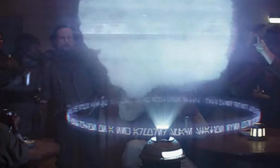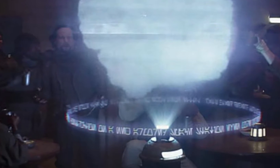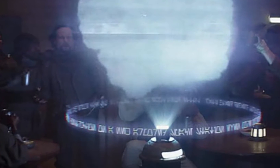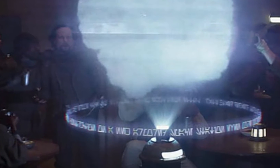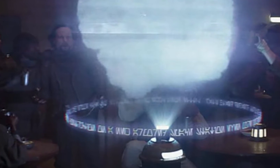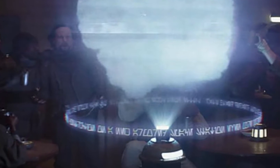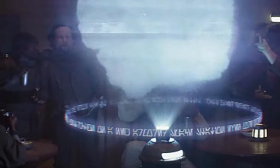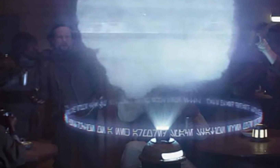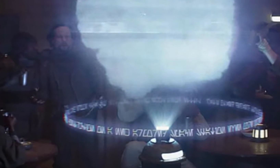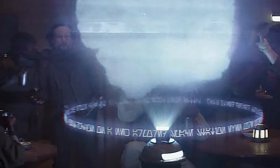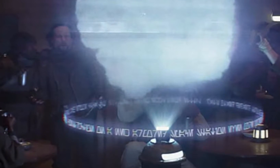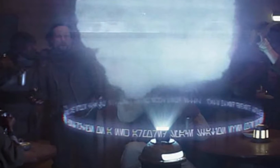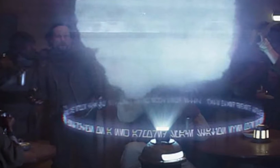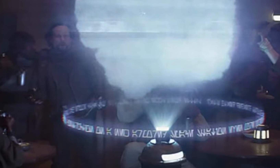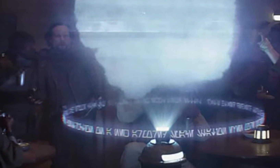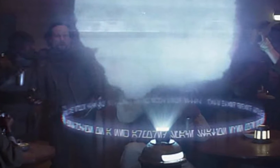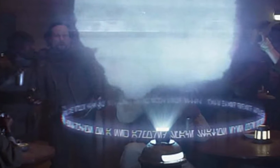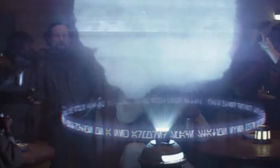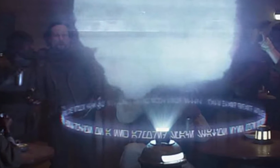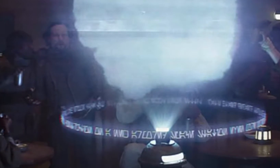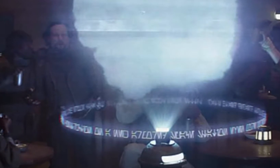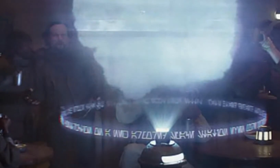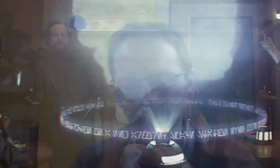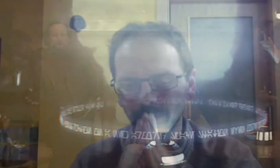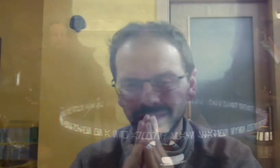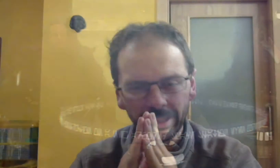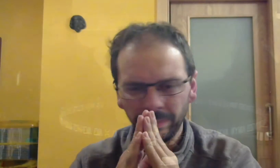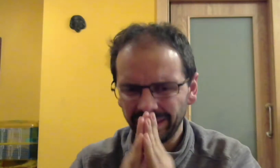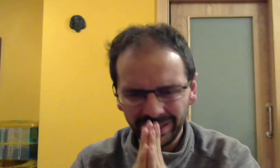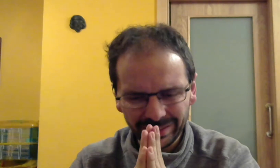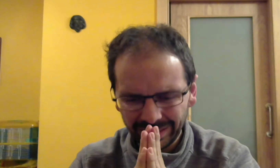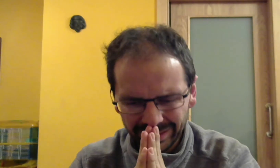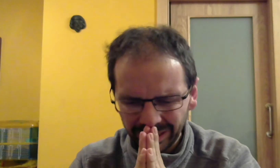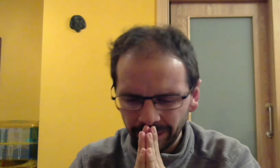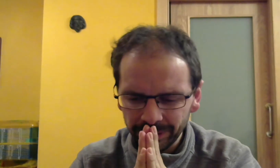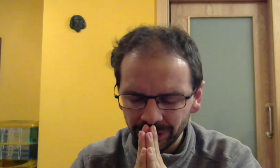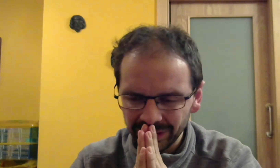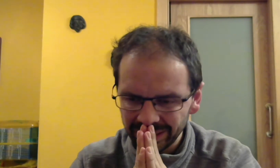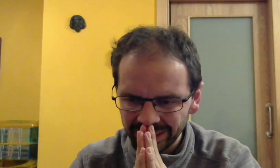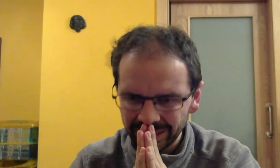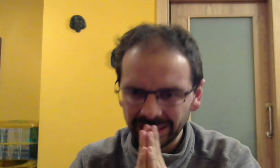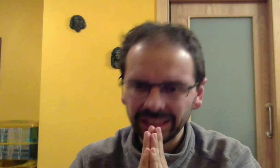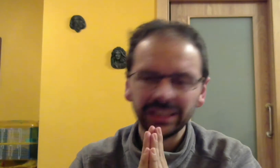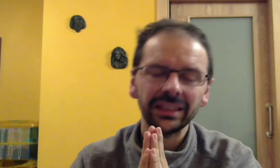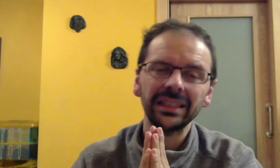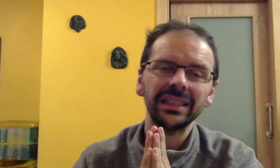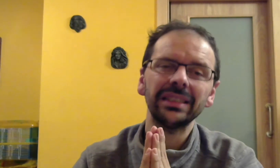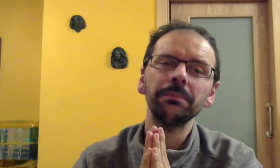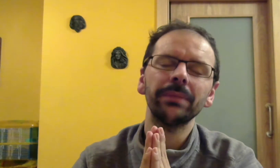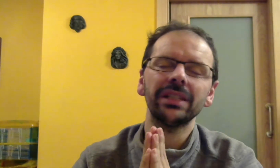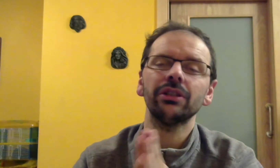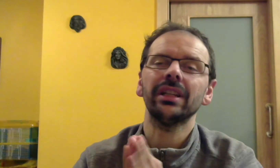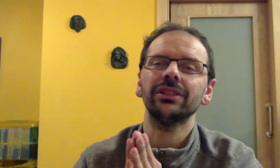Es que es brutal. O sea, esto de el western espacial es que en este capítulo es que es impresionante, o